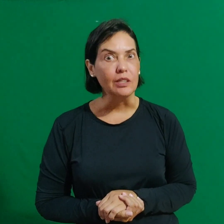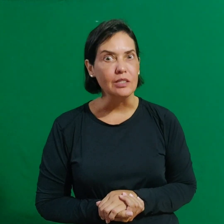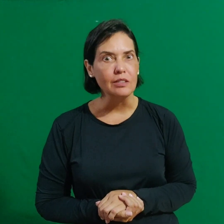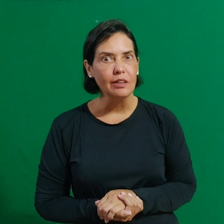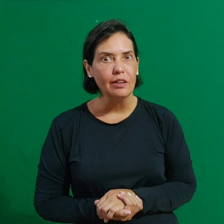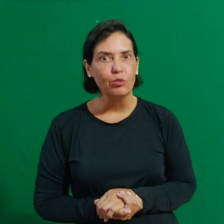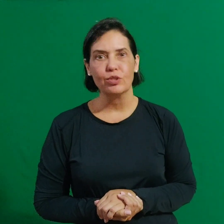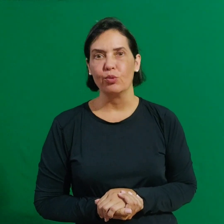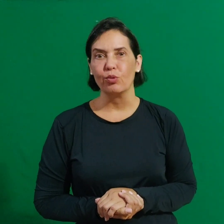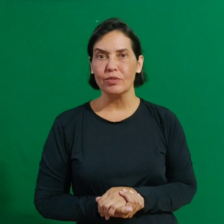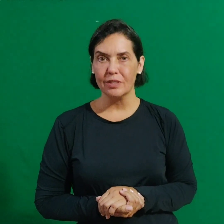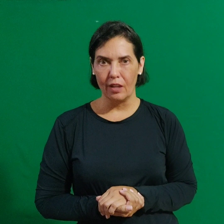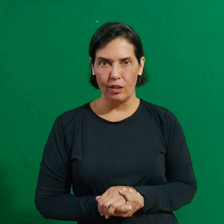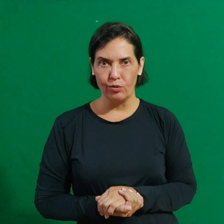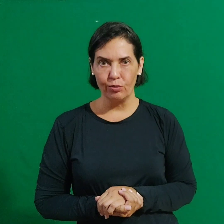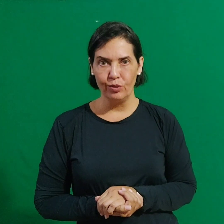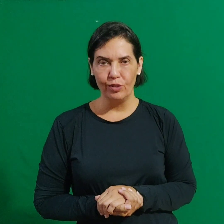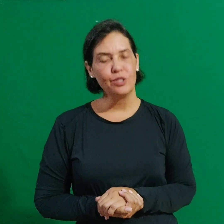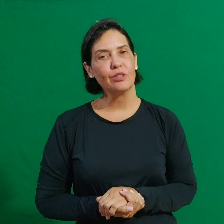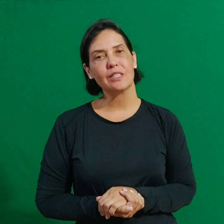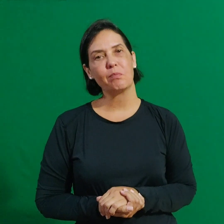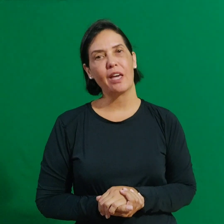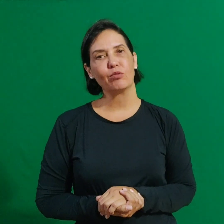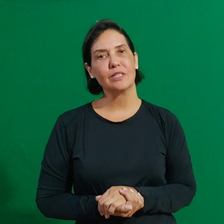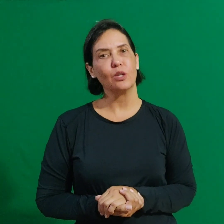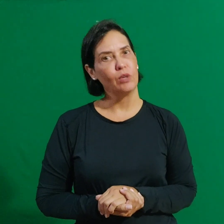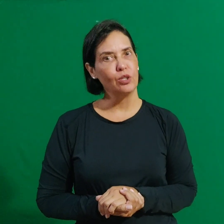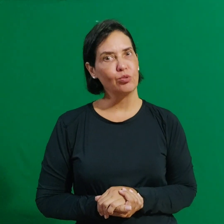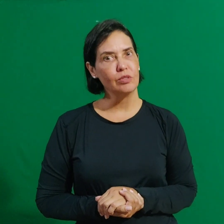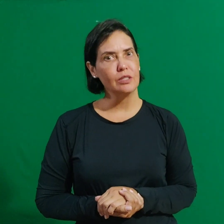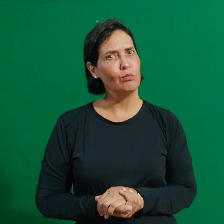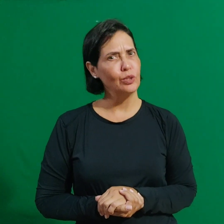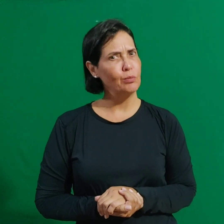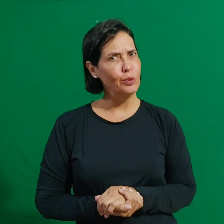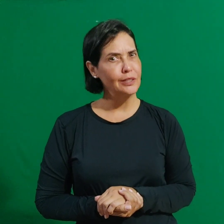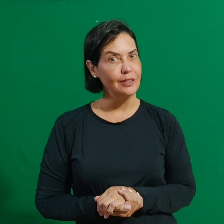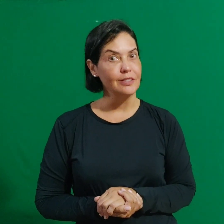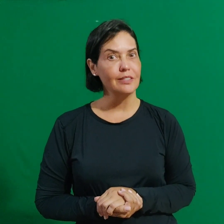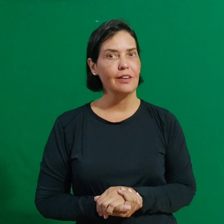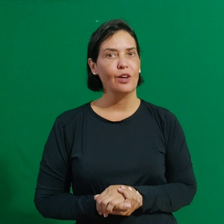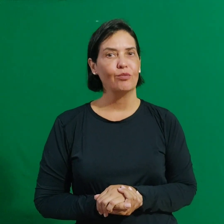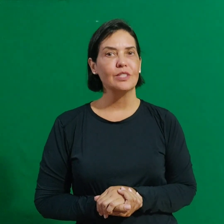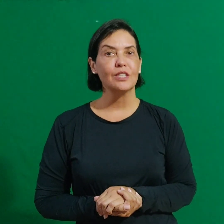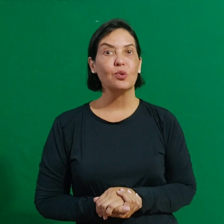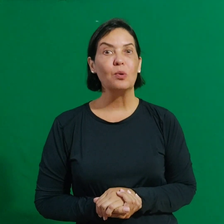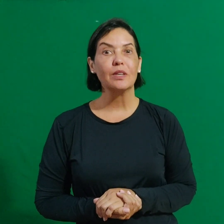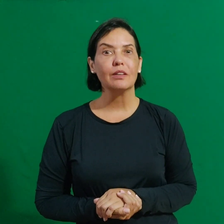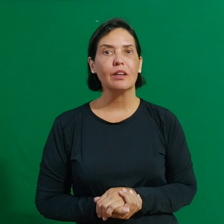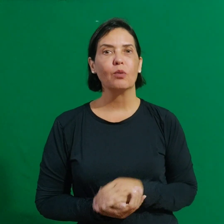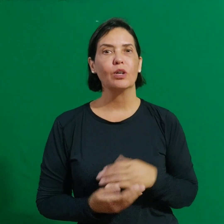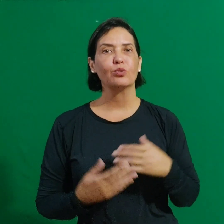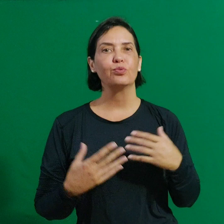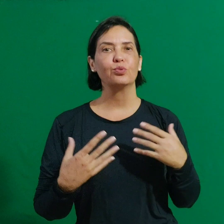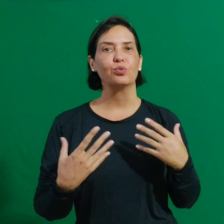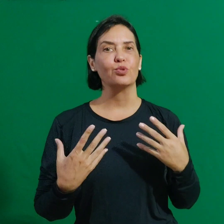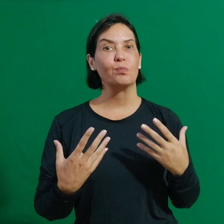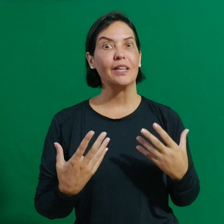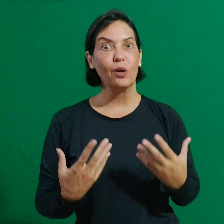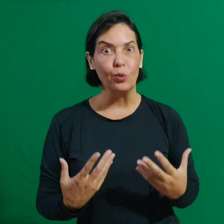Libras, o seu conceito e seus aspectos linguísticos, que são muito importantes vocês compreenderem enquanto futuros